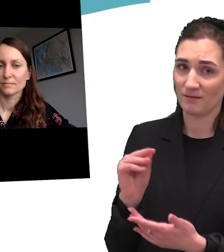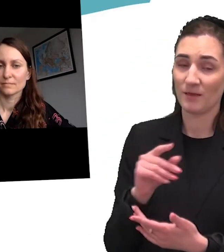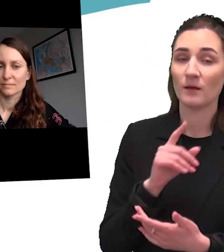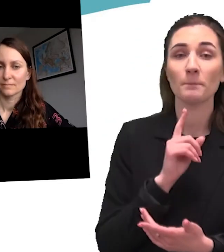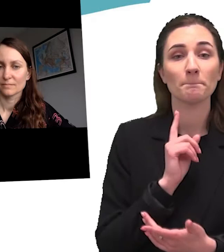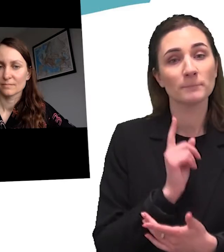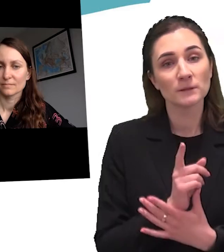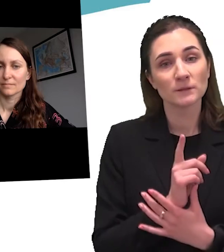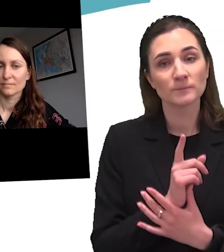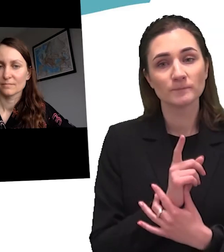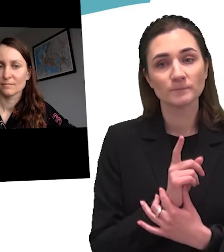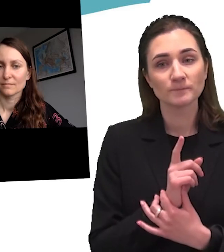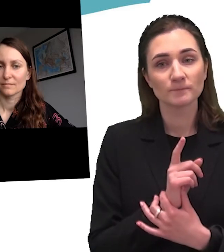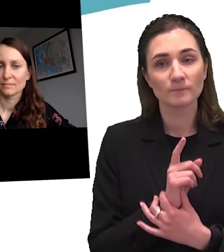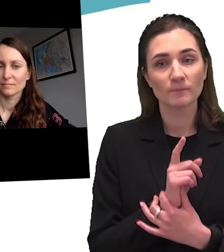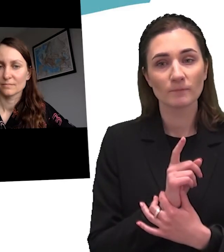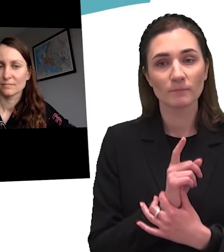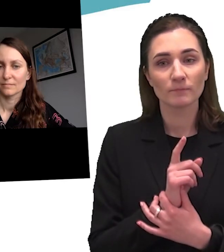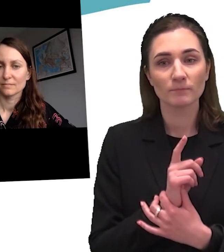ne.